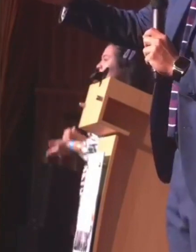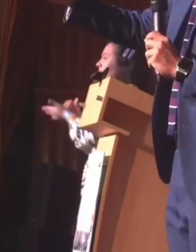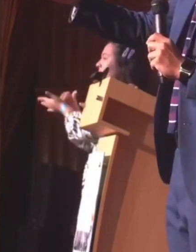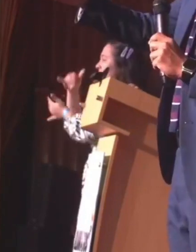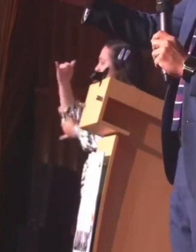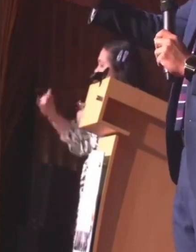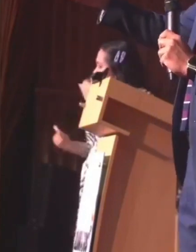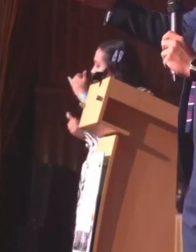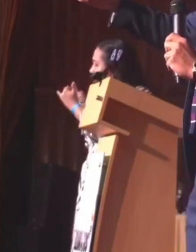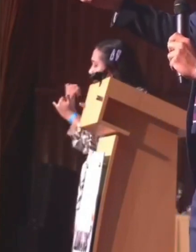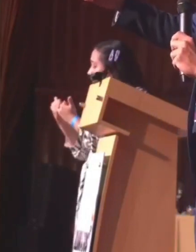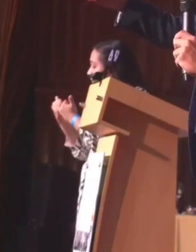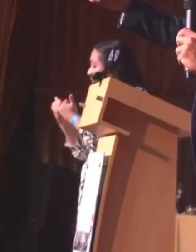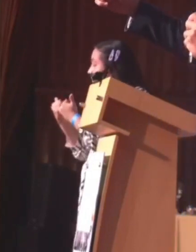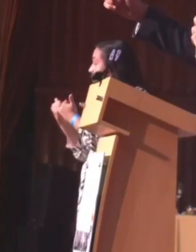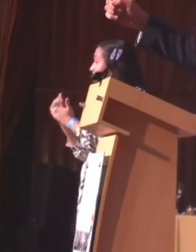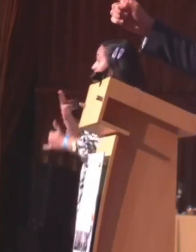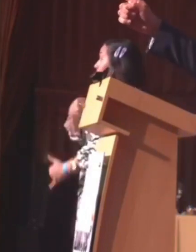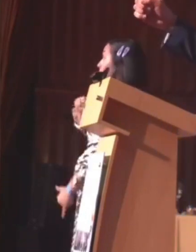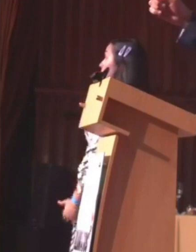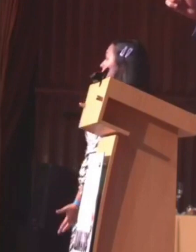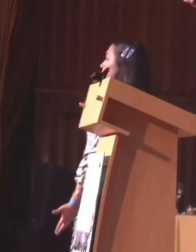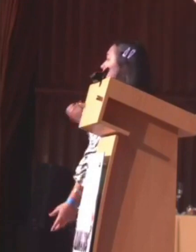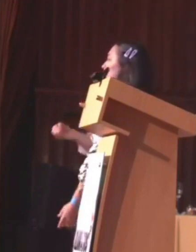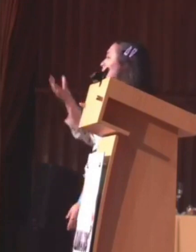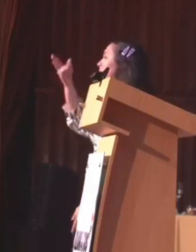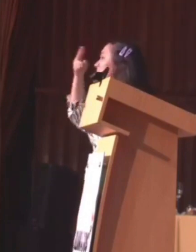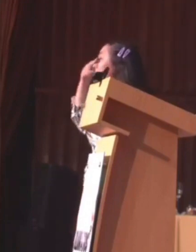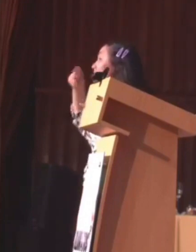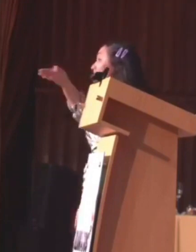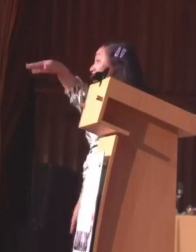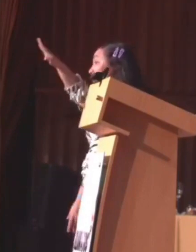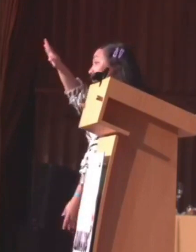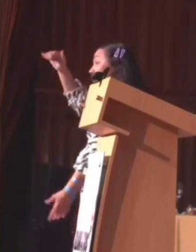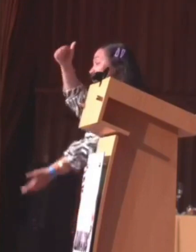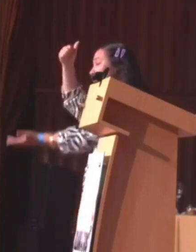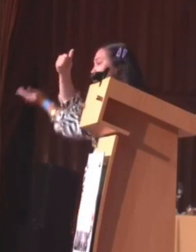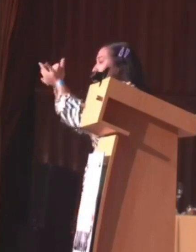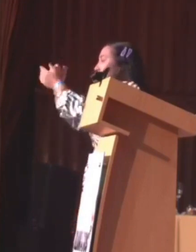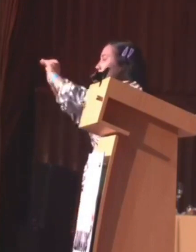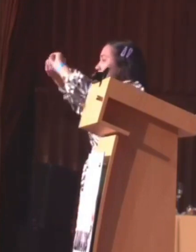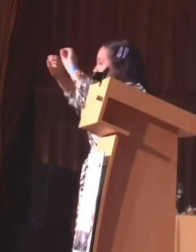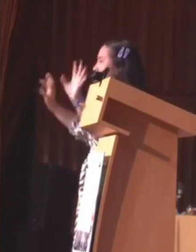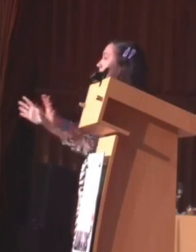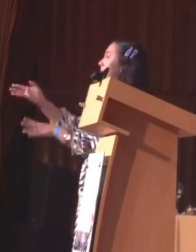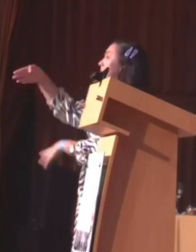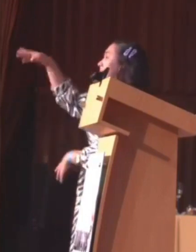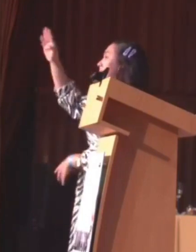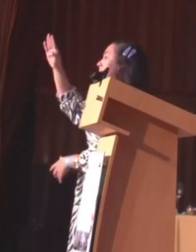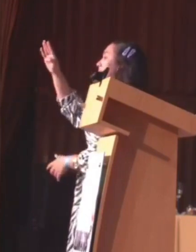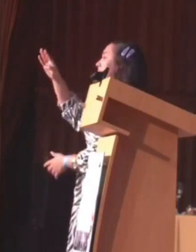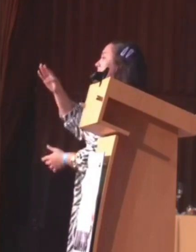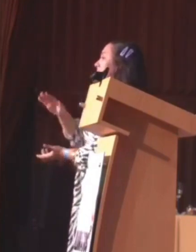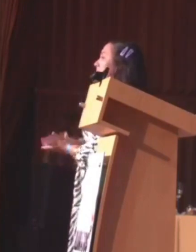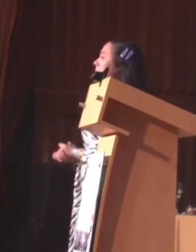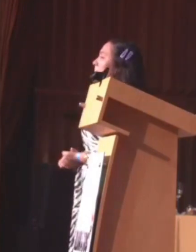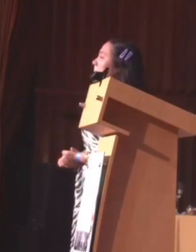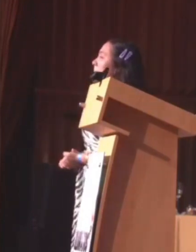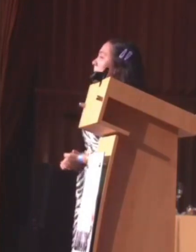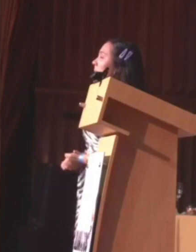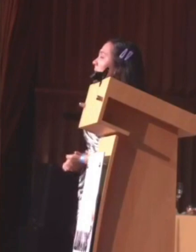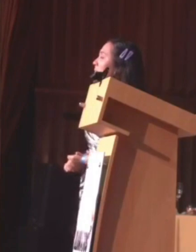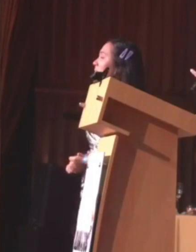identidad. ¿Cuántos son hijos de Dios acá? Diga gloria al Señor. Hay un verbo en francés que